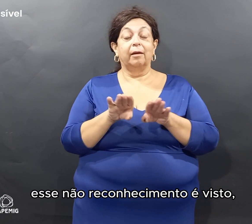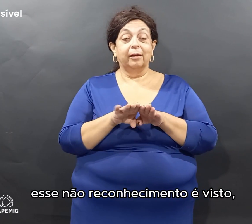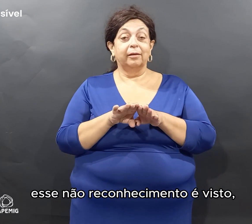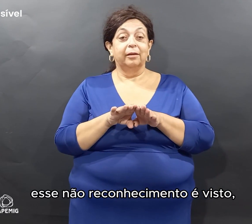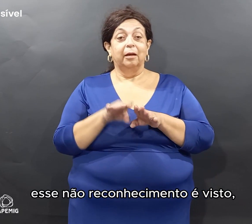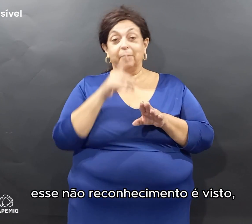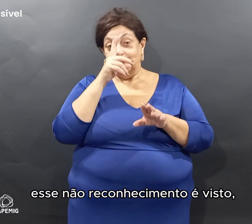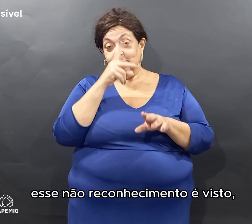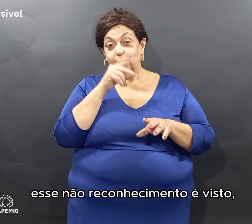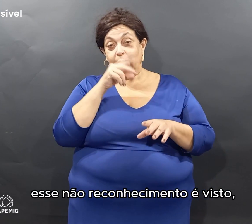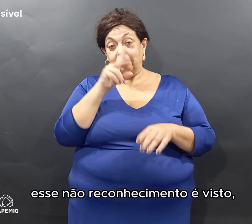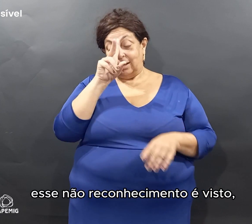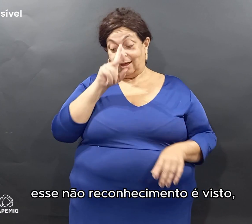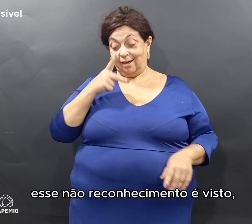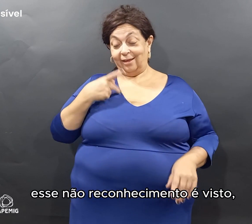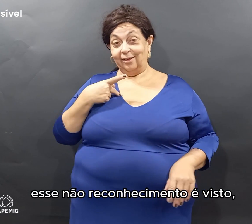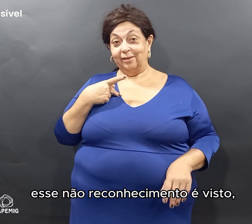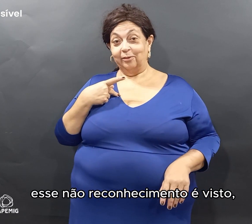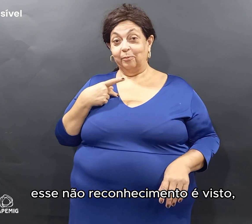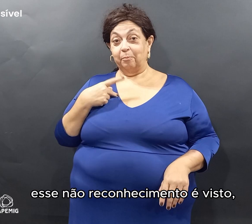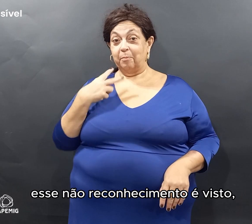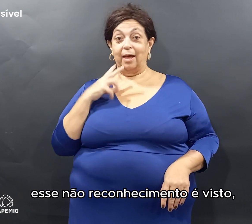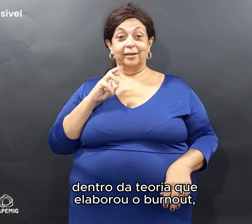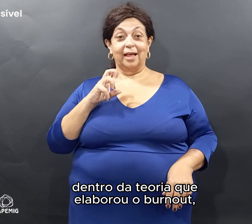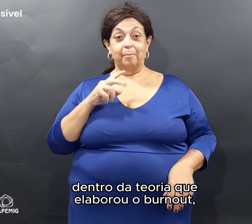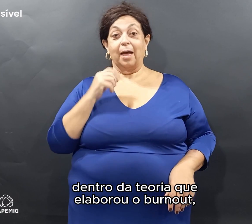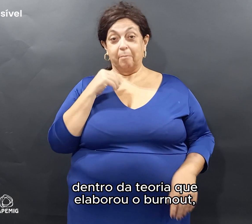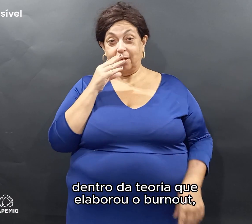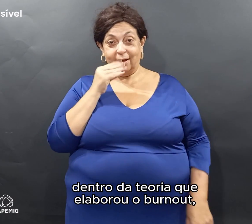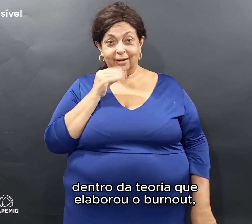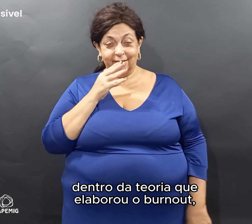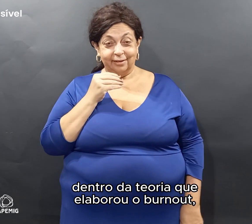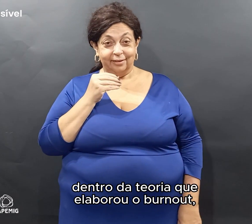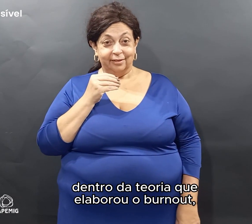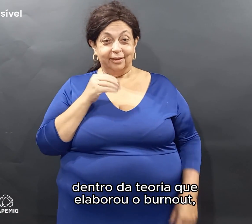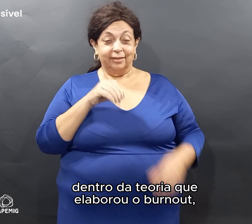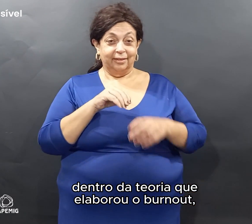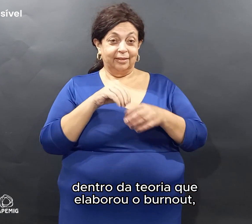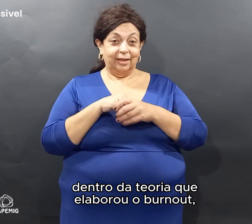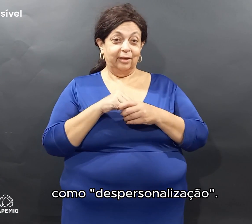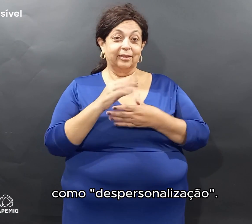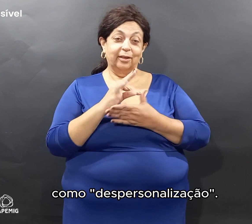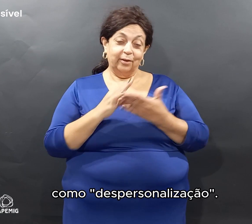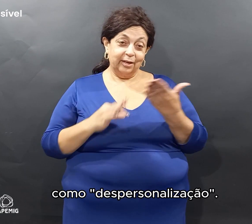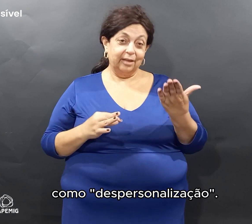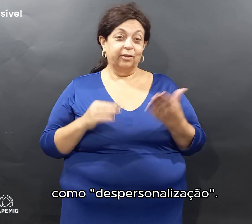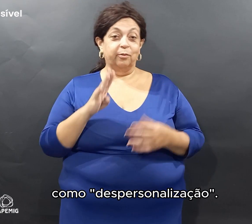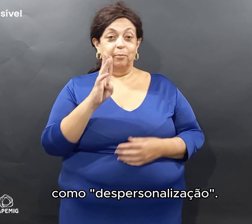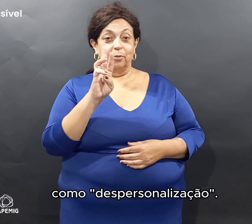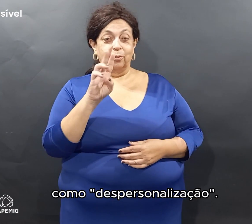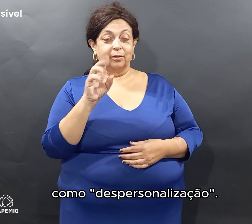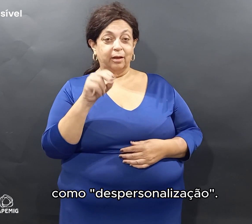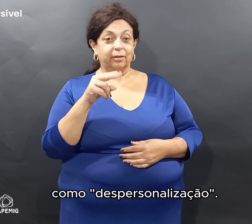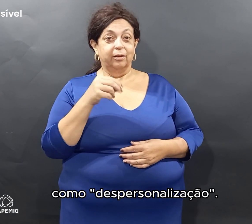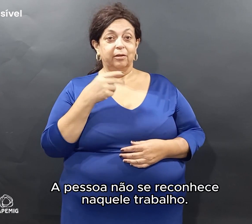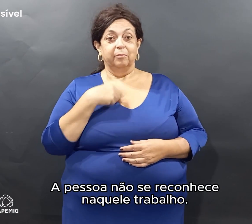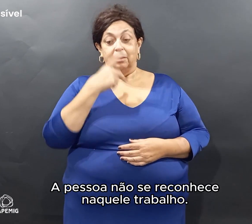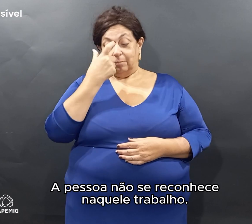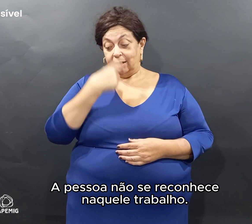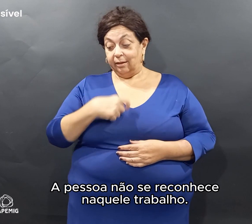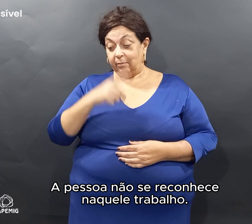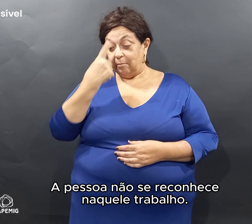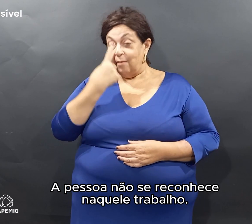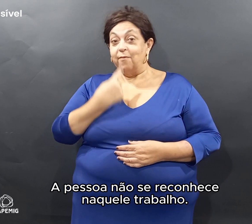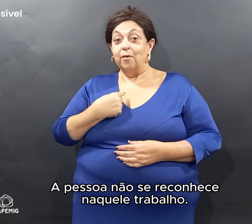esse não reconhecimento é visto dentro da teoria que elaborou o burnout como despersonalização. A pessoa